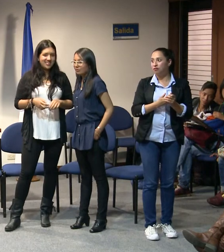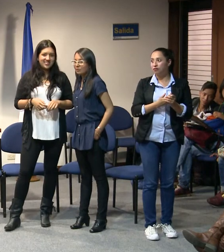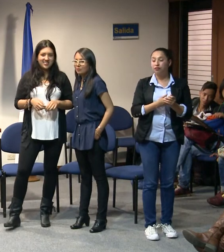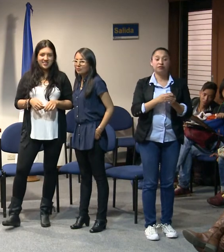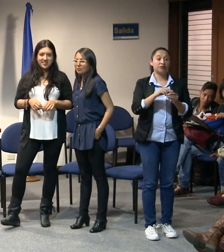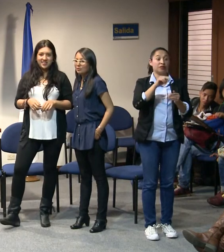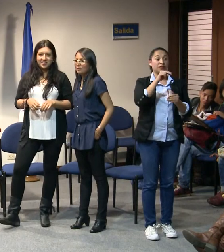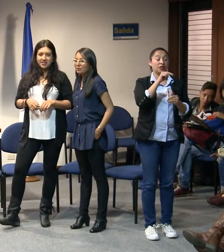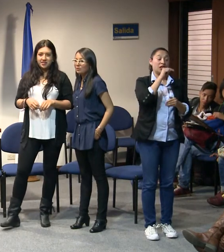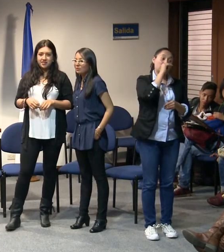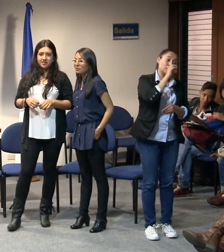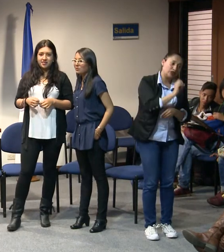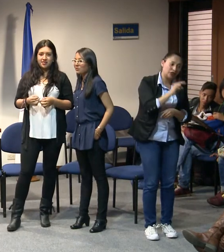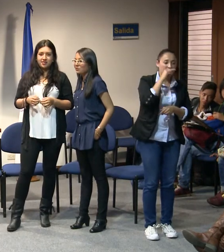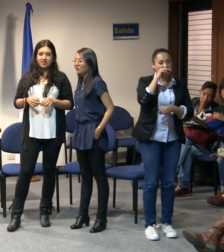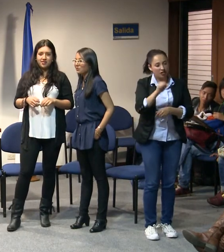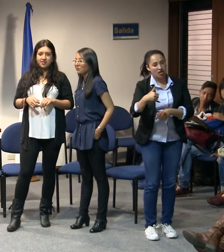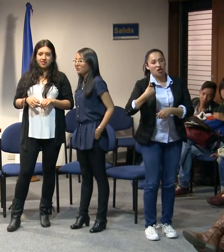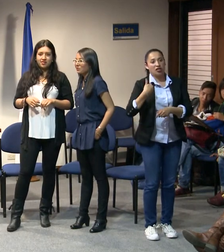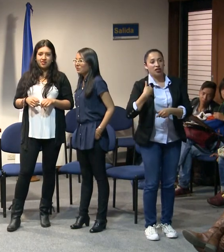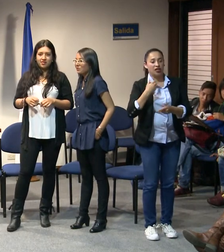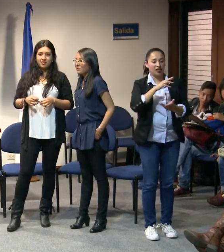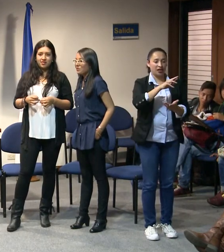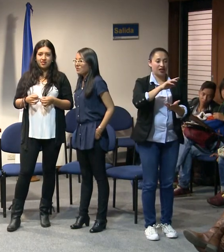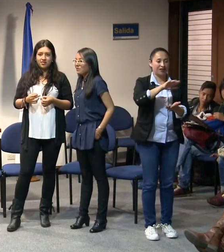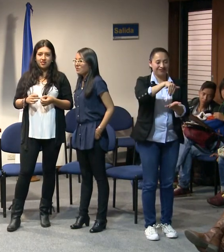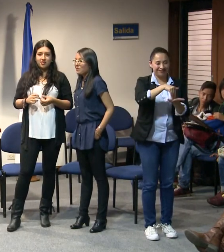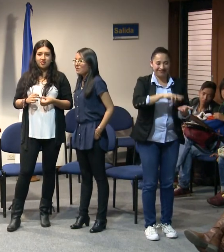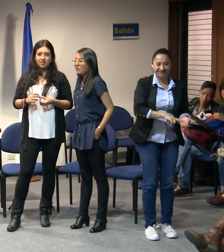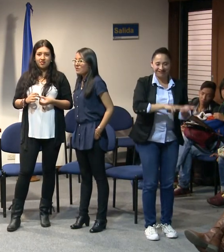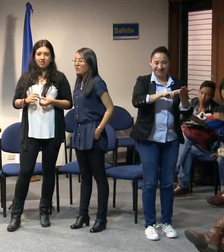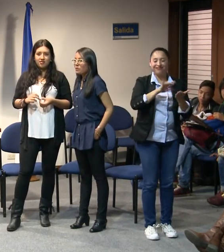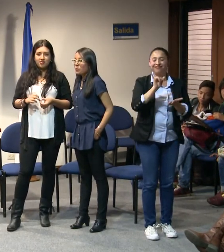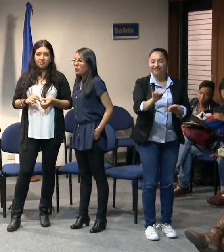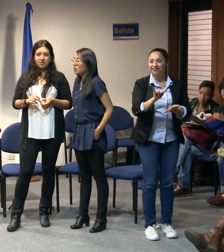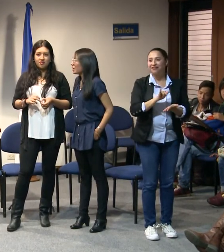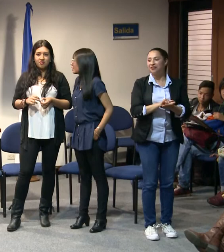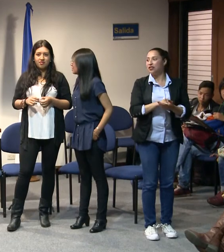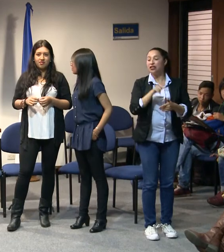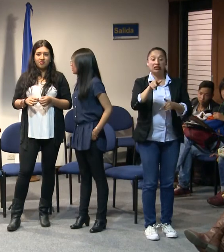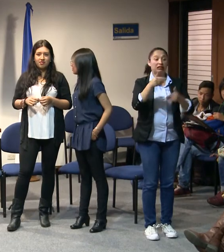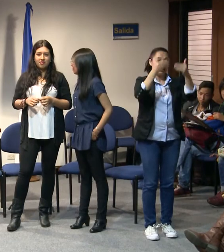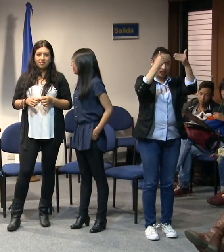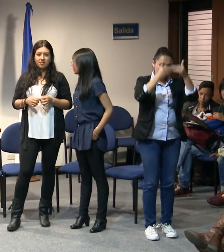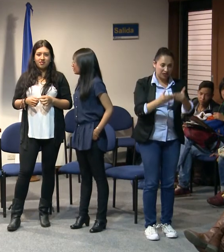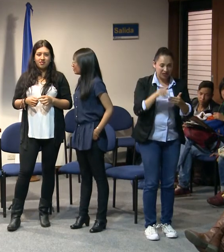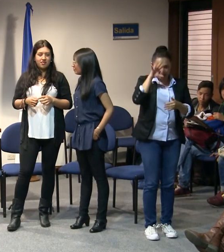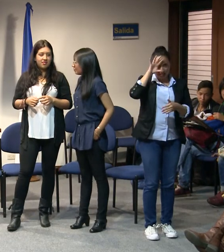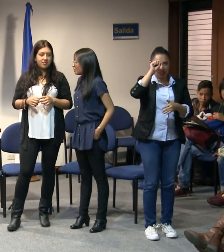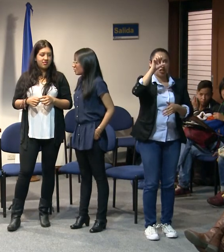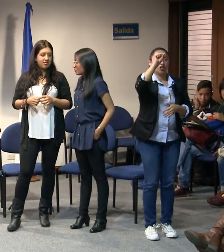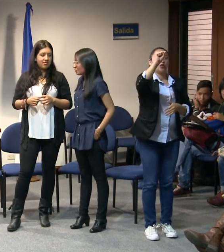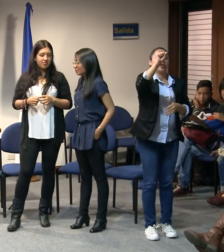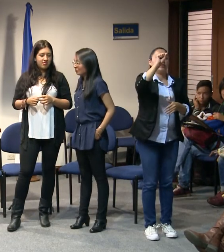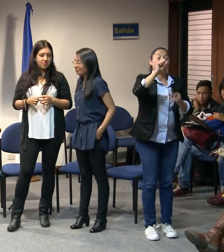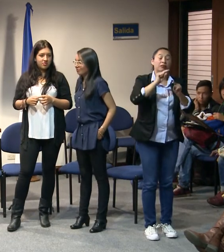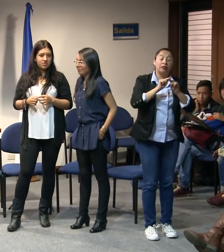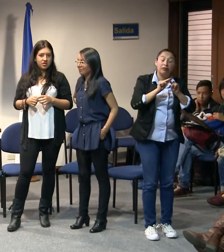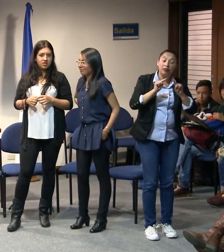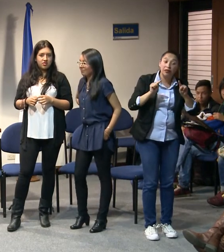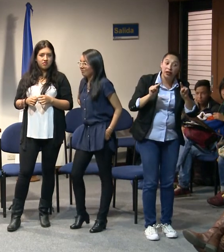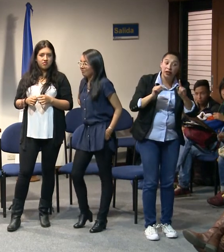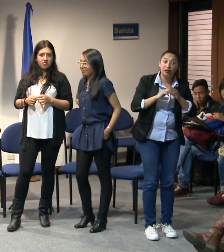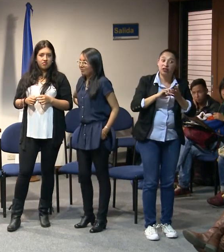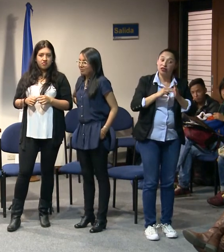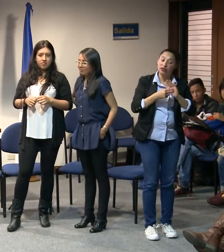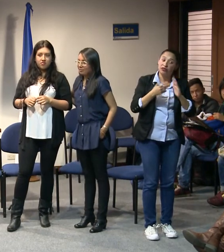los niños, niños y adolescentes del Centro Renacer tienen discapacidad intelectual, pero no por eso